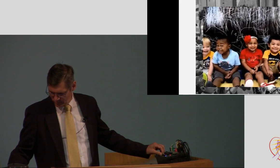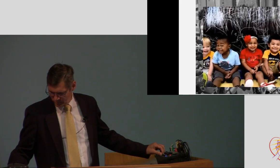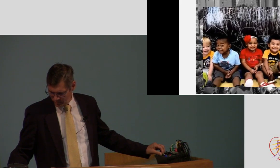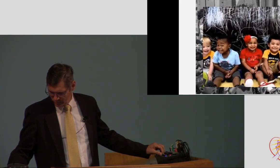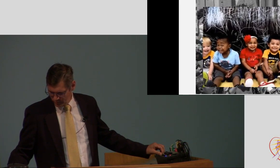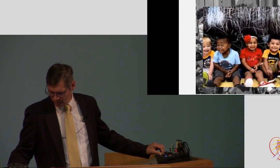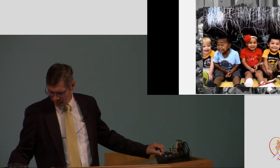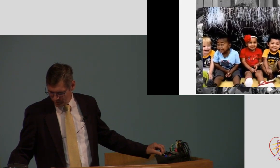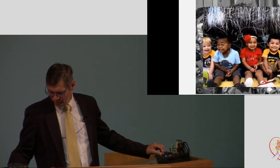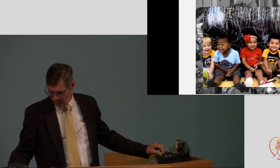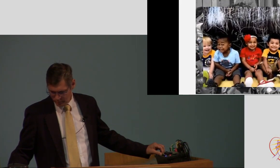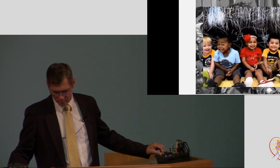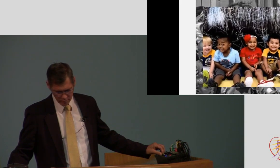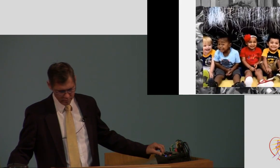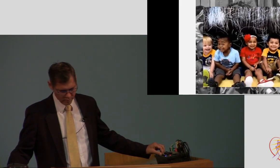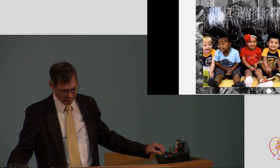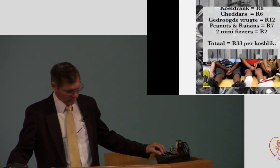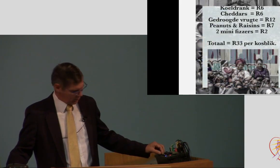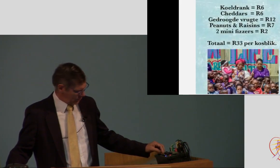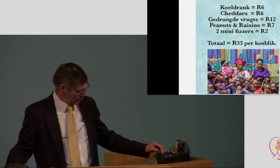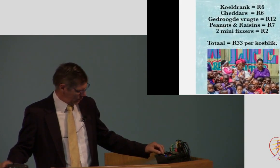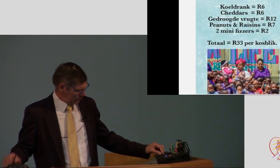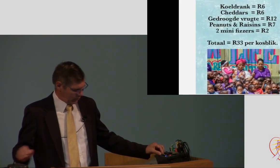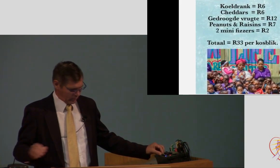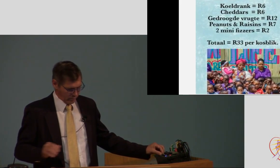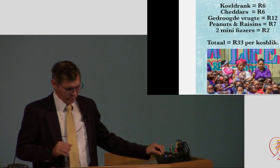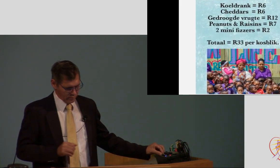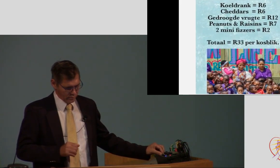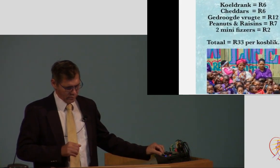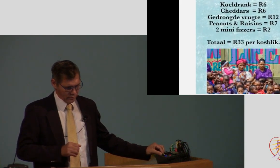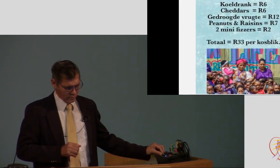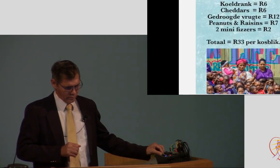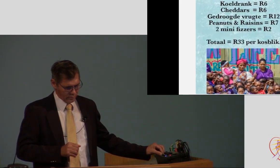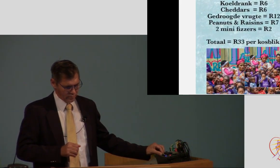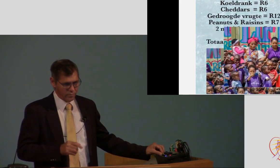die koning se kind, 'n koningskind.